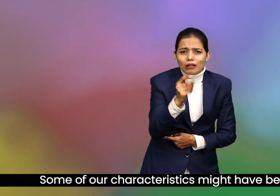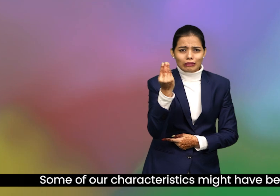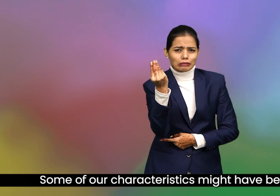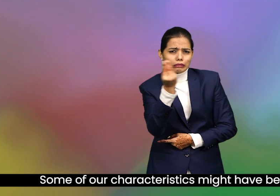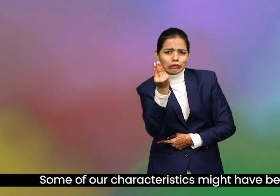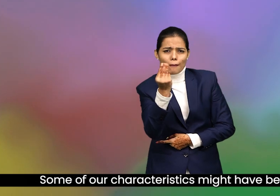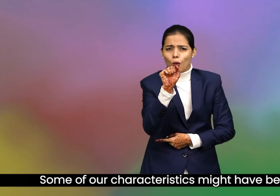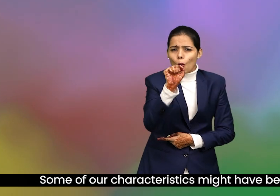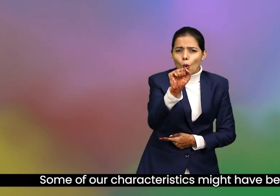நம்முடைய சில குணாதிசயங்கள்